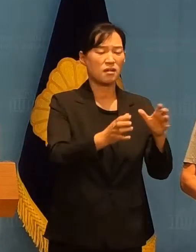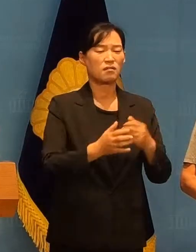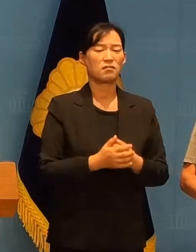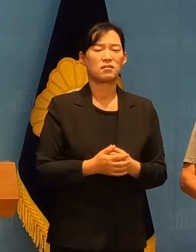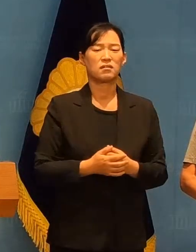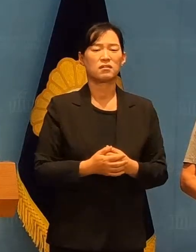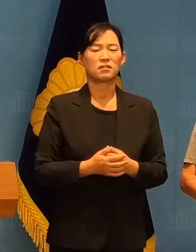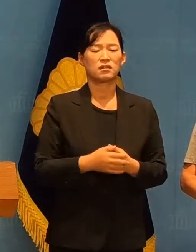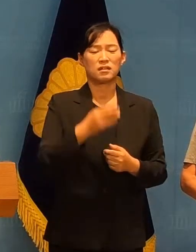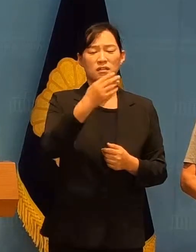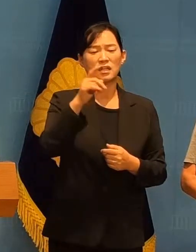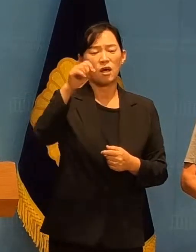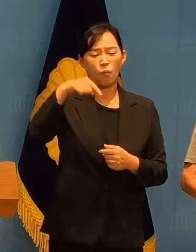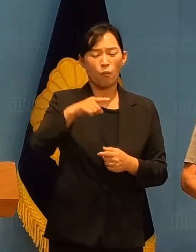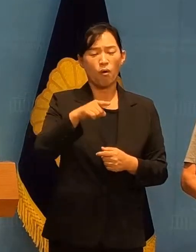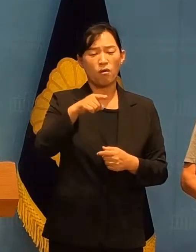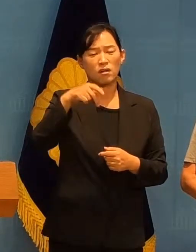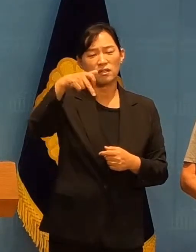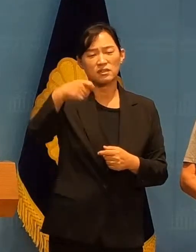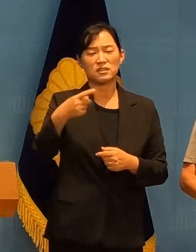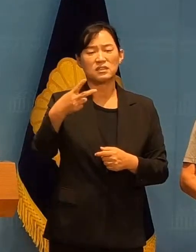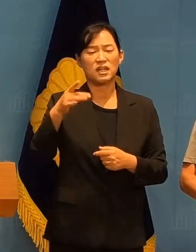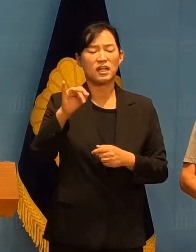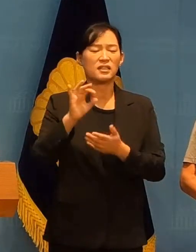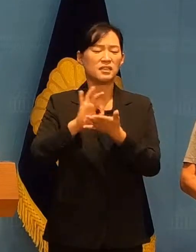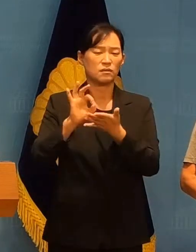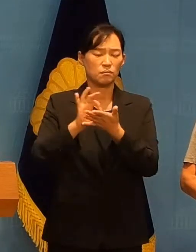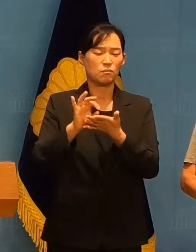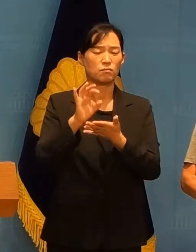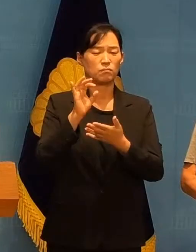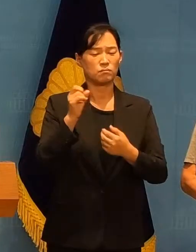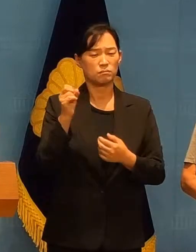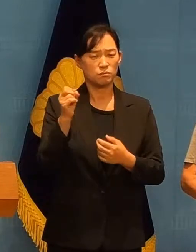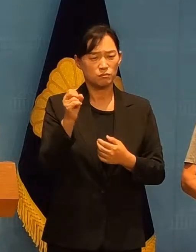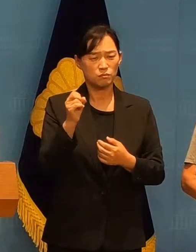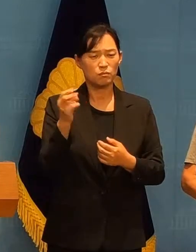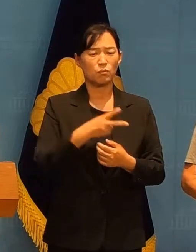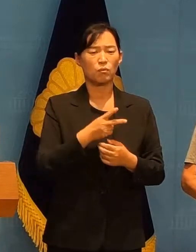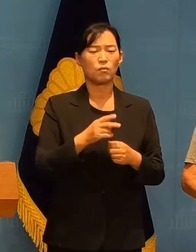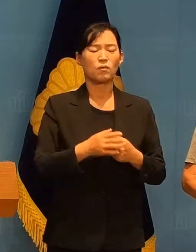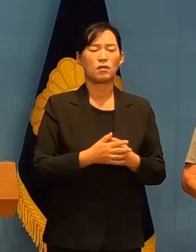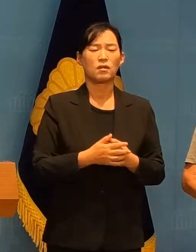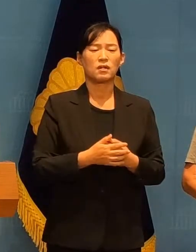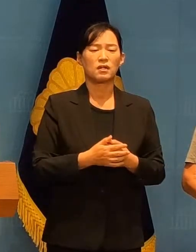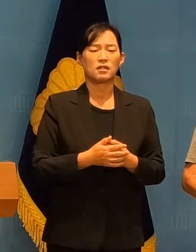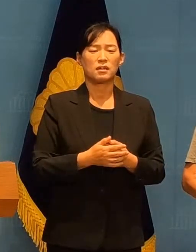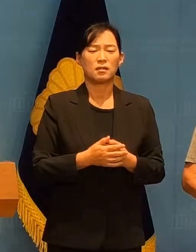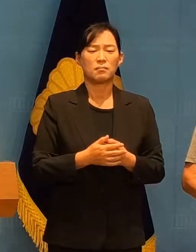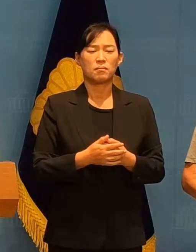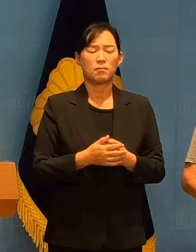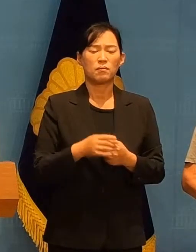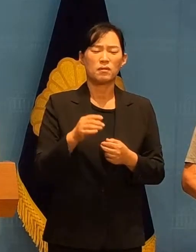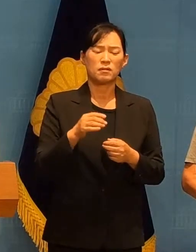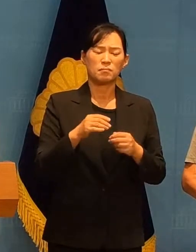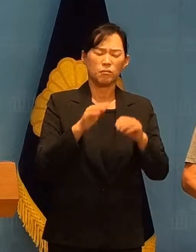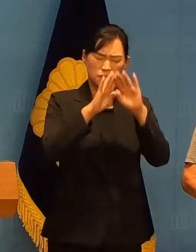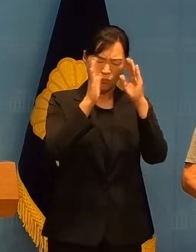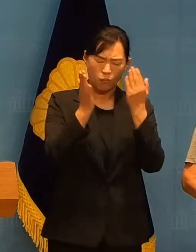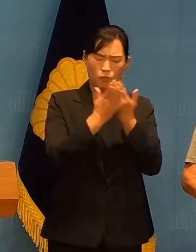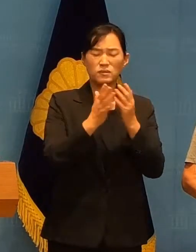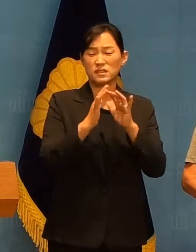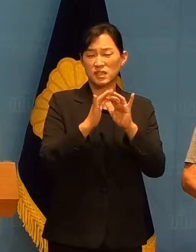타워 크레인 사용 비용, 타설공, 신호수, 미장공